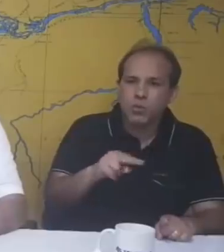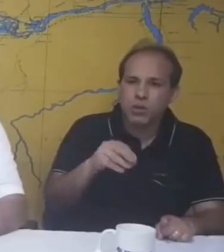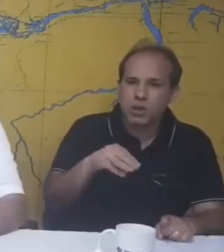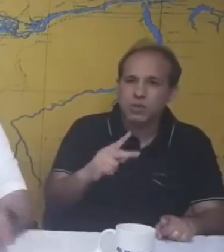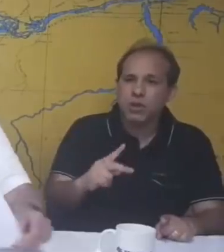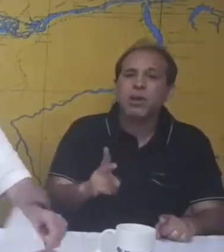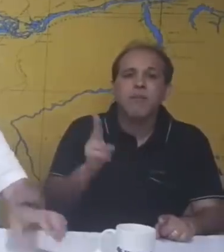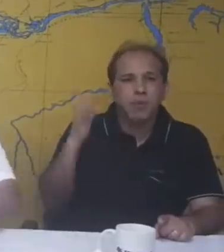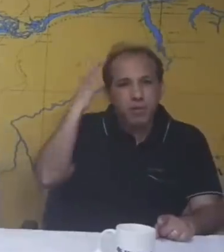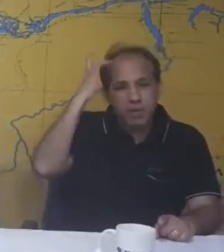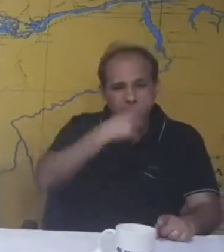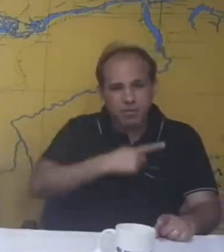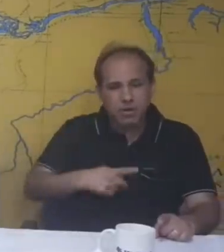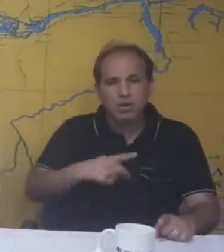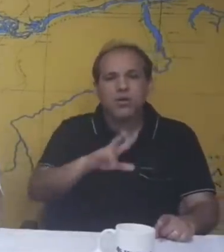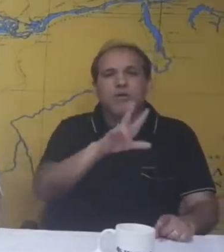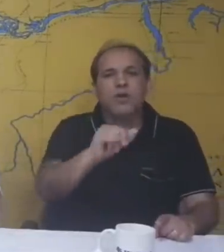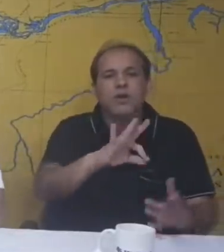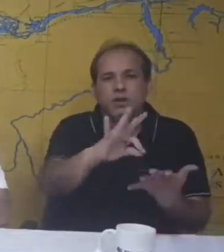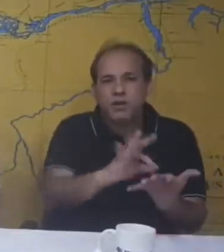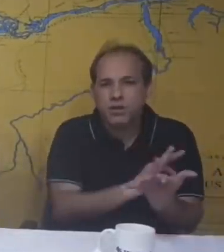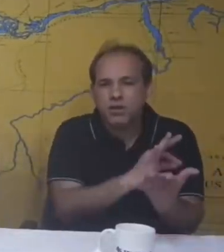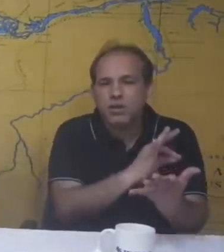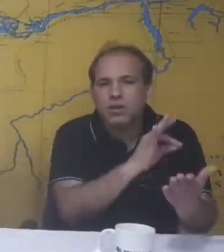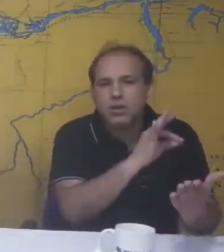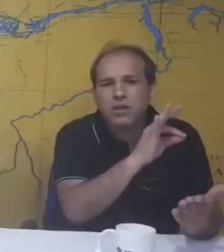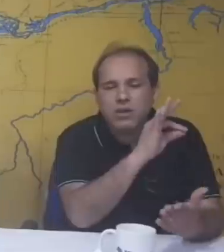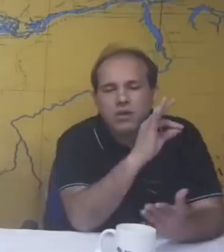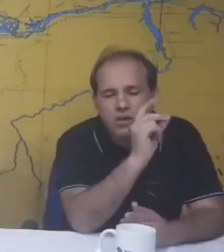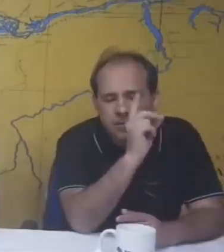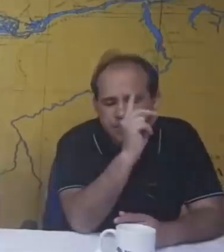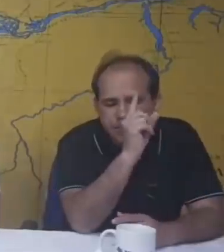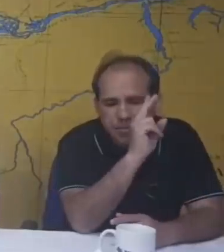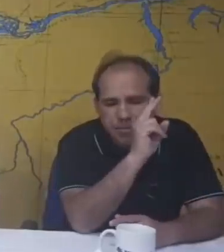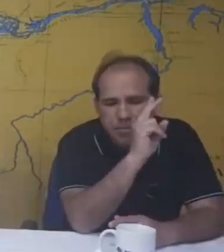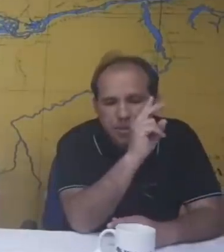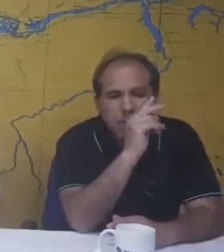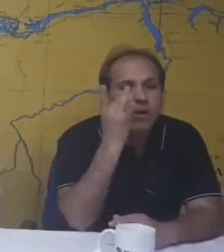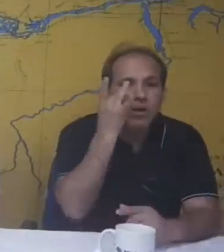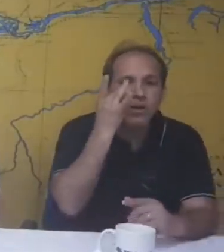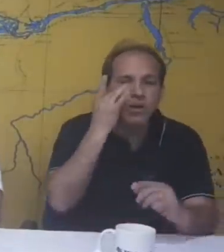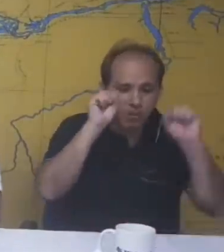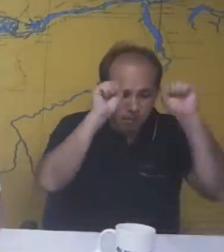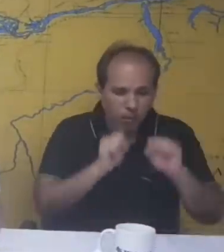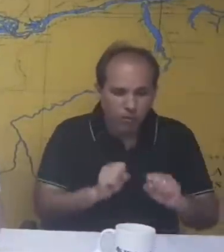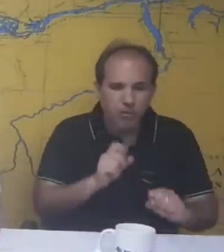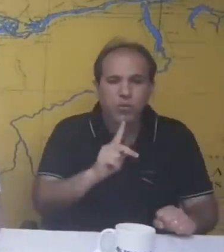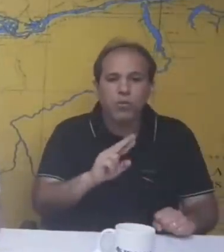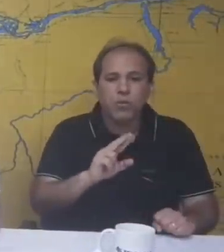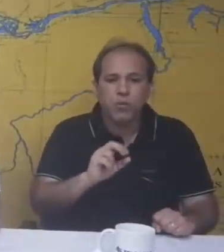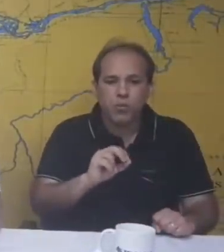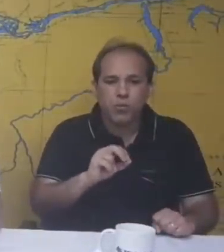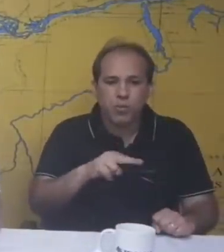Amanhã o senhor também vai estar assinando como testemunha um Pronamp